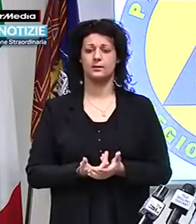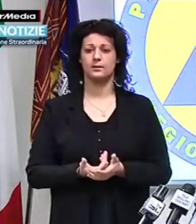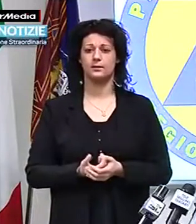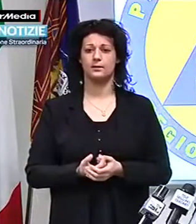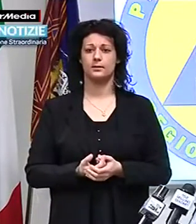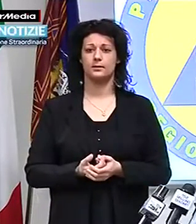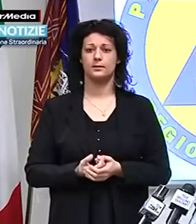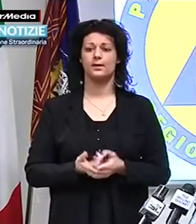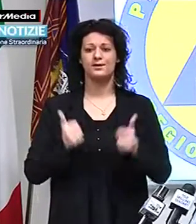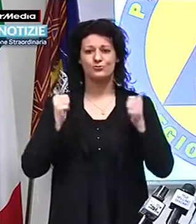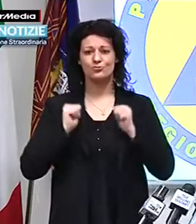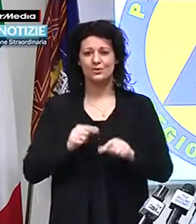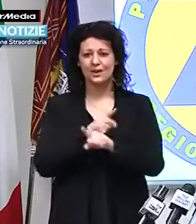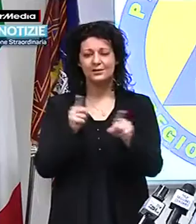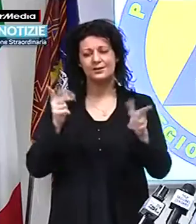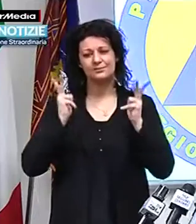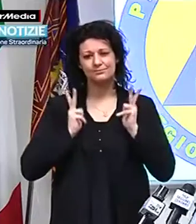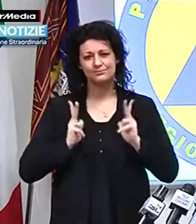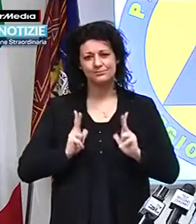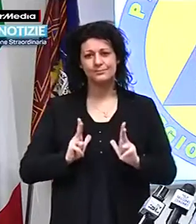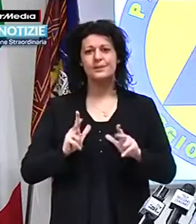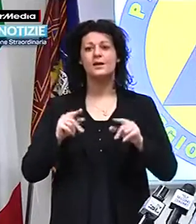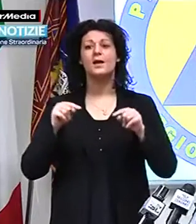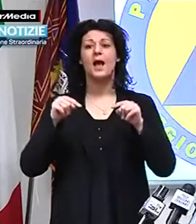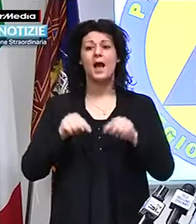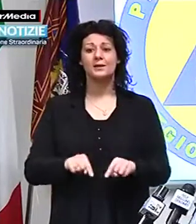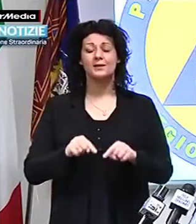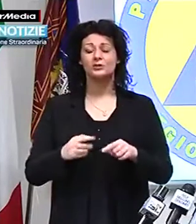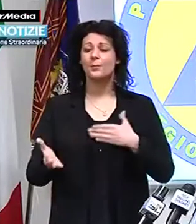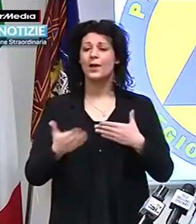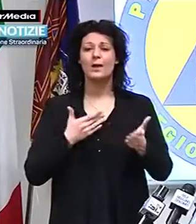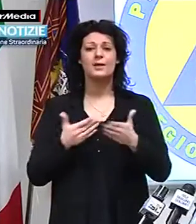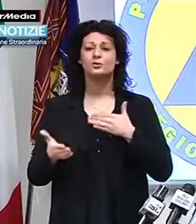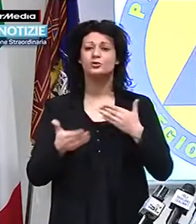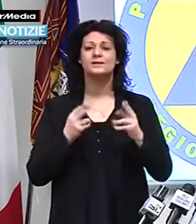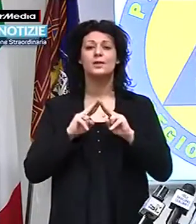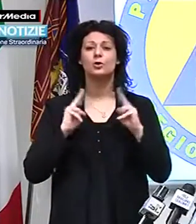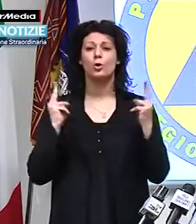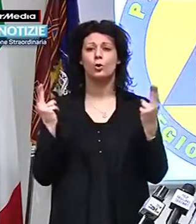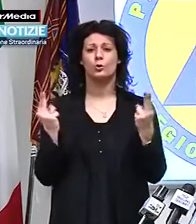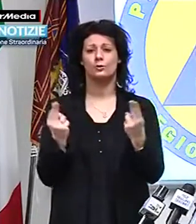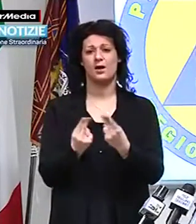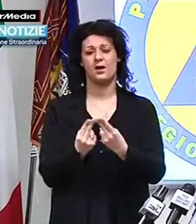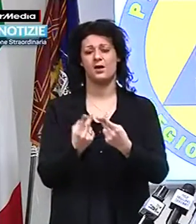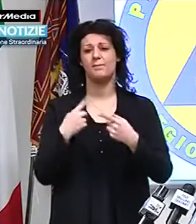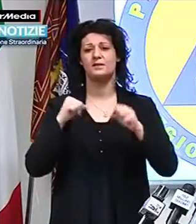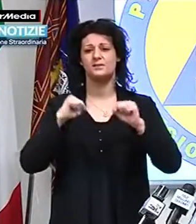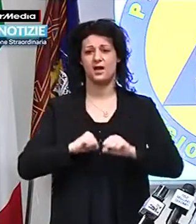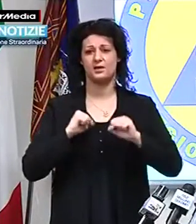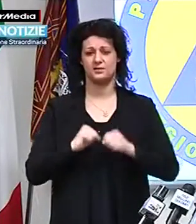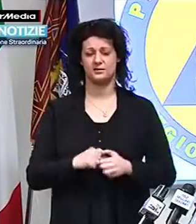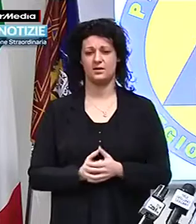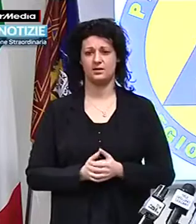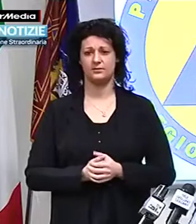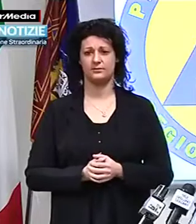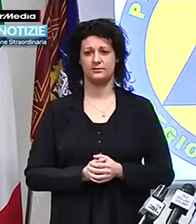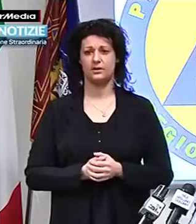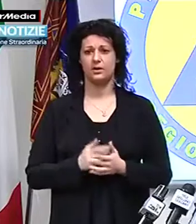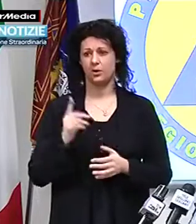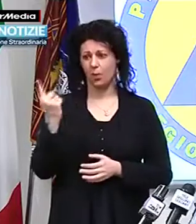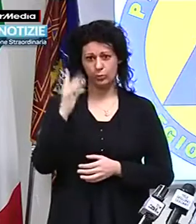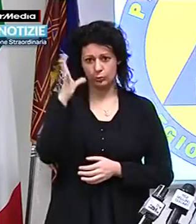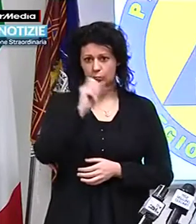Vogliamo tranquillizzare i cittadini che sulla sanità, in un momento di emergenza totale, a meno che qualcuno non abbia capito cosa stiamo vivendo, a